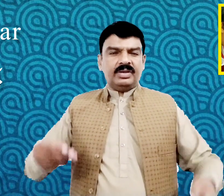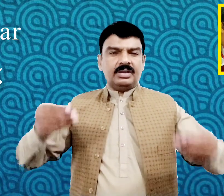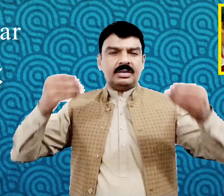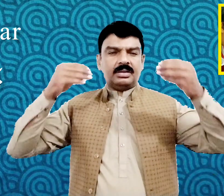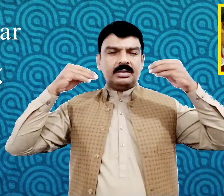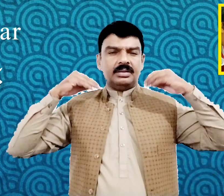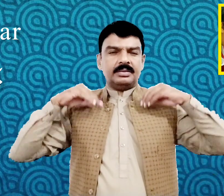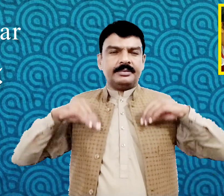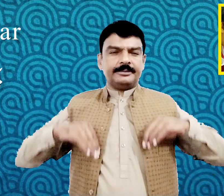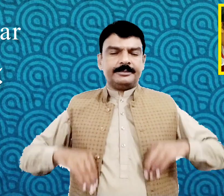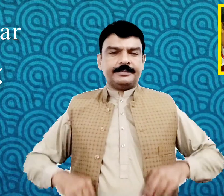वियर।